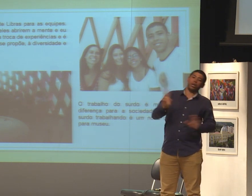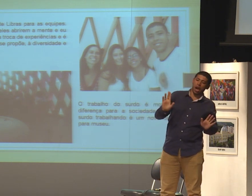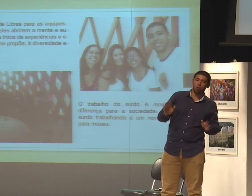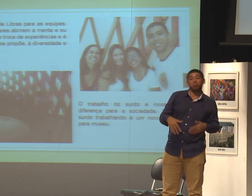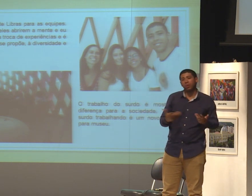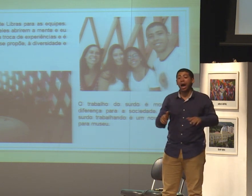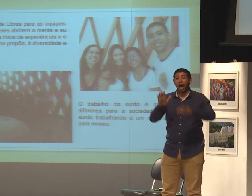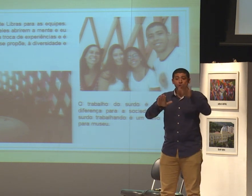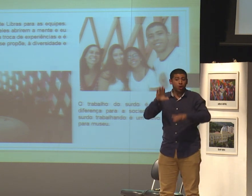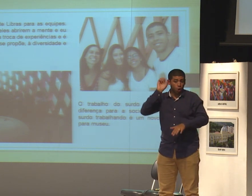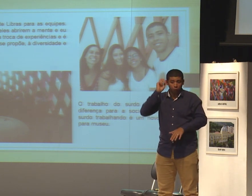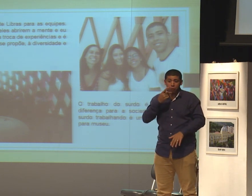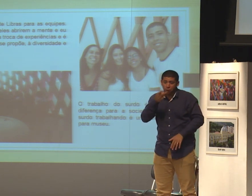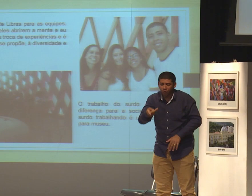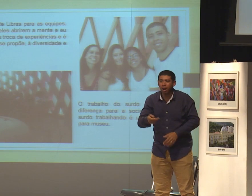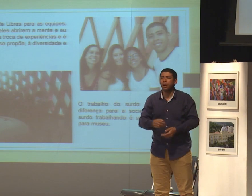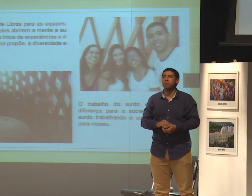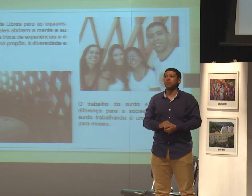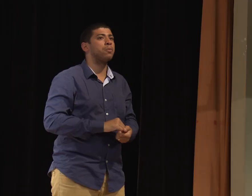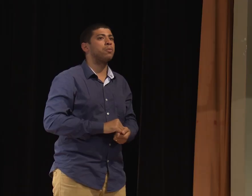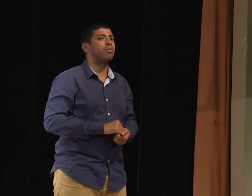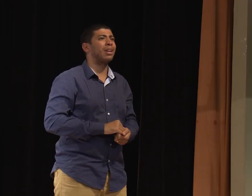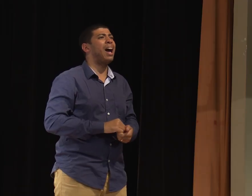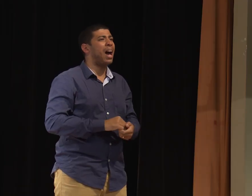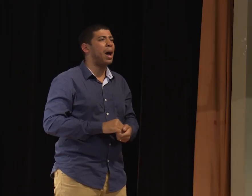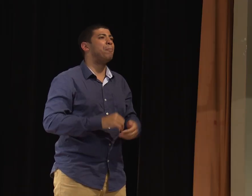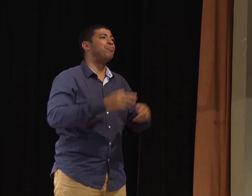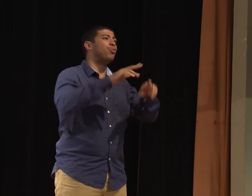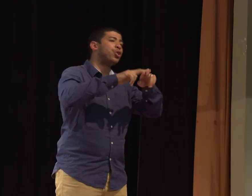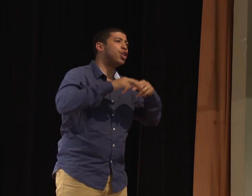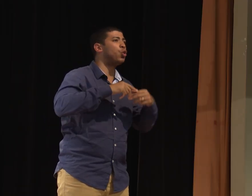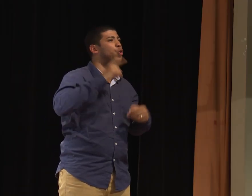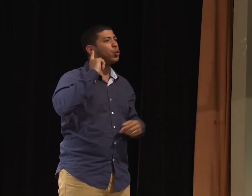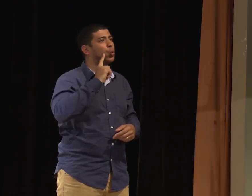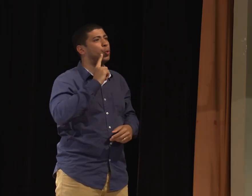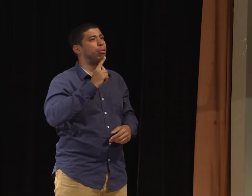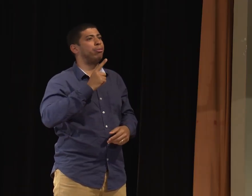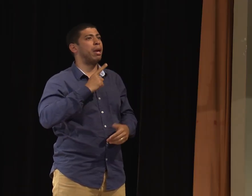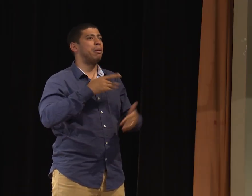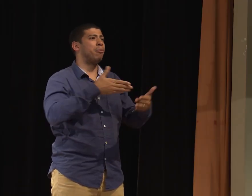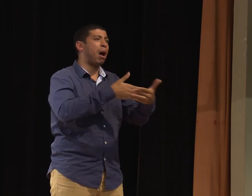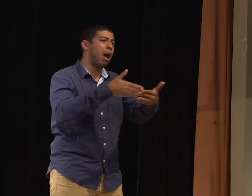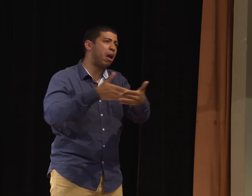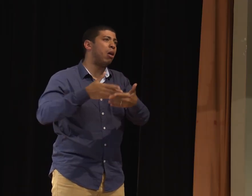uma compreensão. Às vezes tem uns que têm compreensão para entender. Às vezes o ouvinte pergunta assim, mas por que surdos